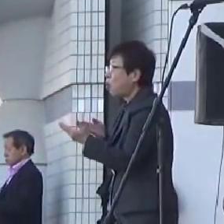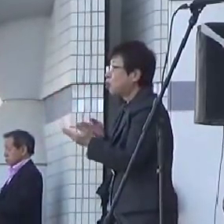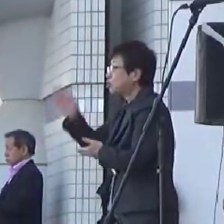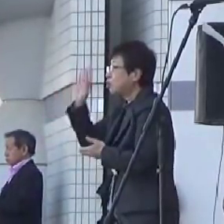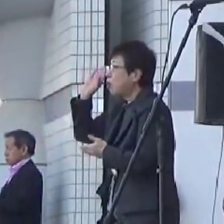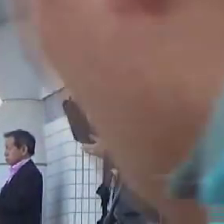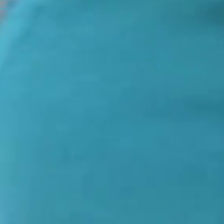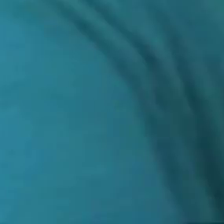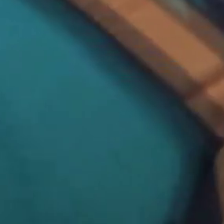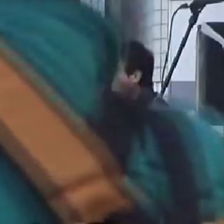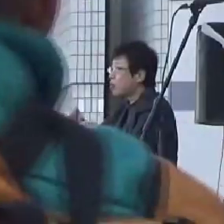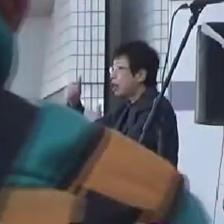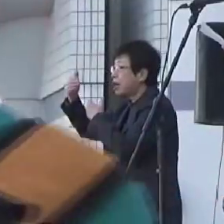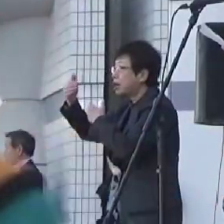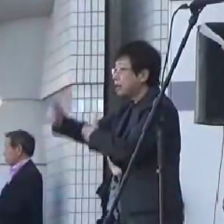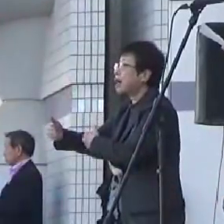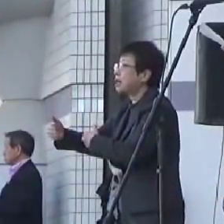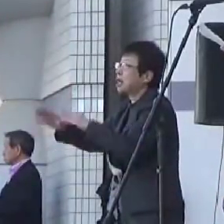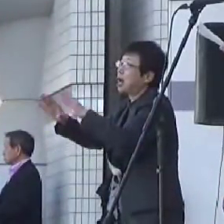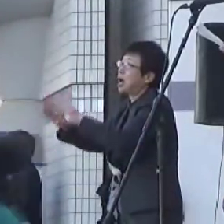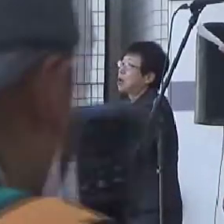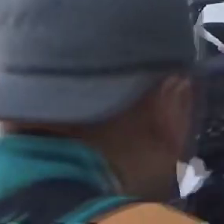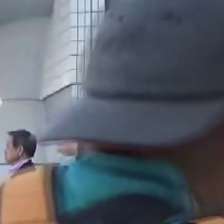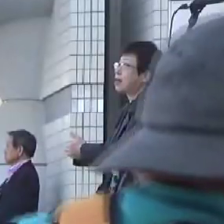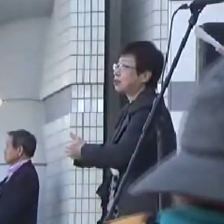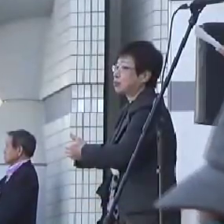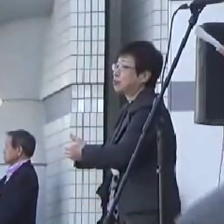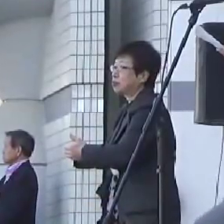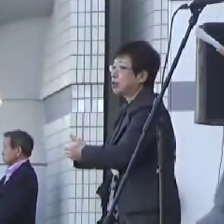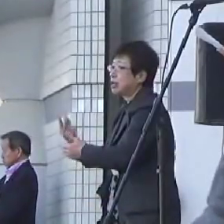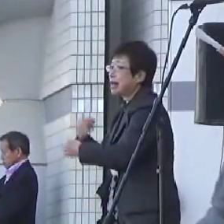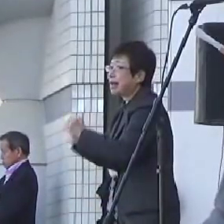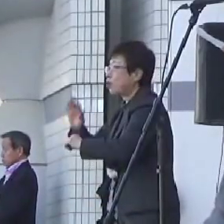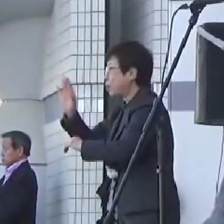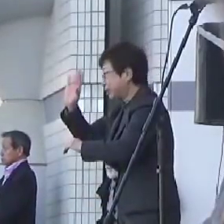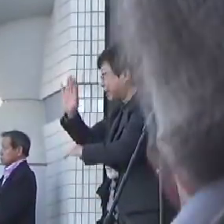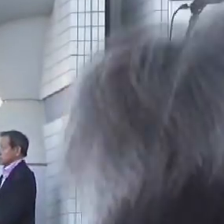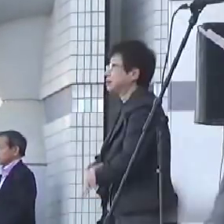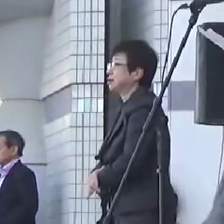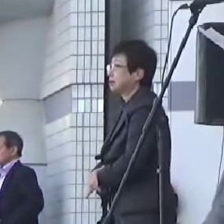に廃炉を決定する、原発の再稼働はせず